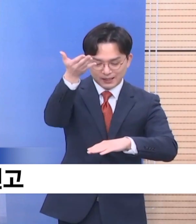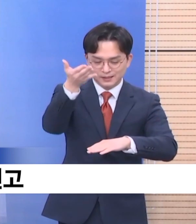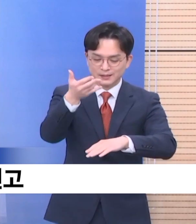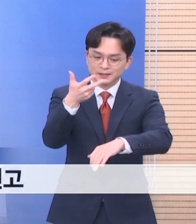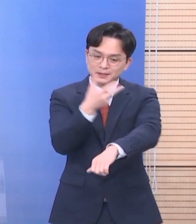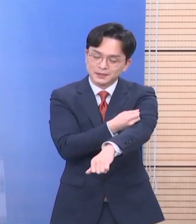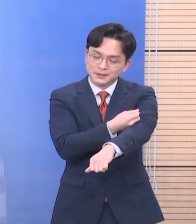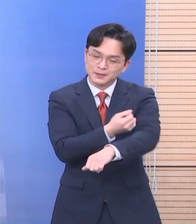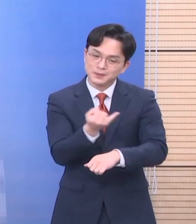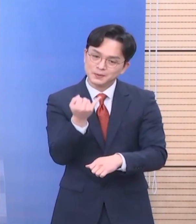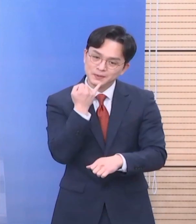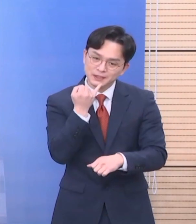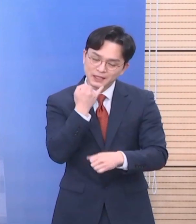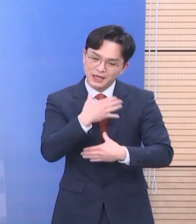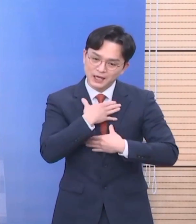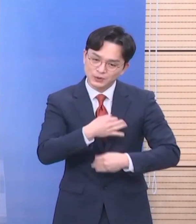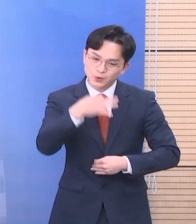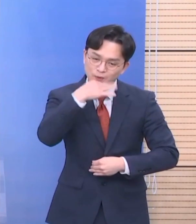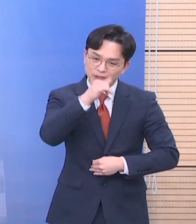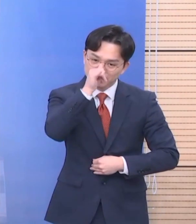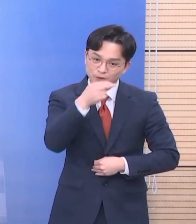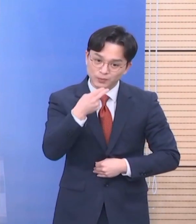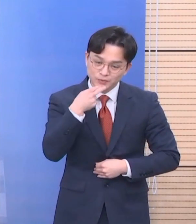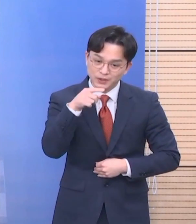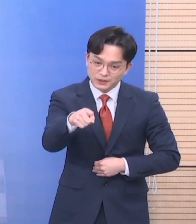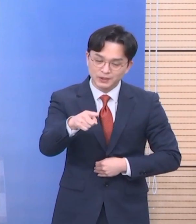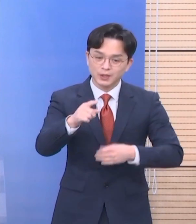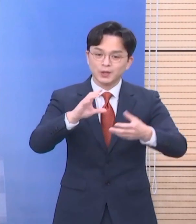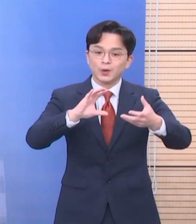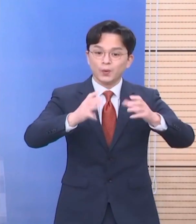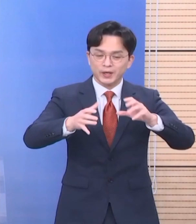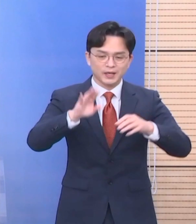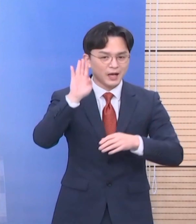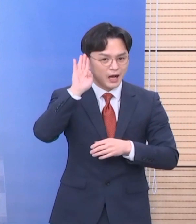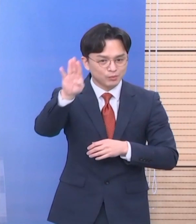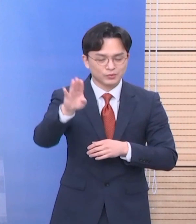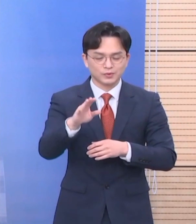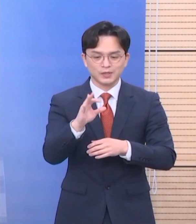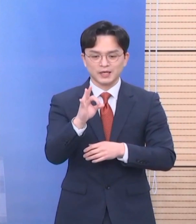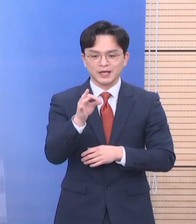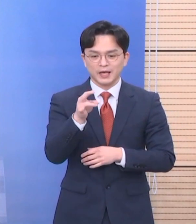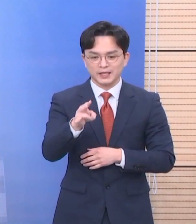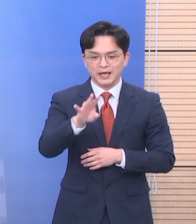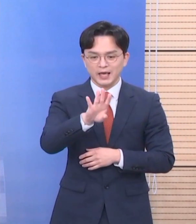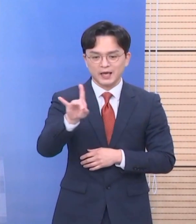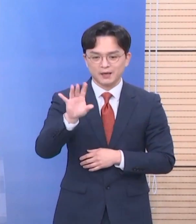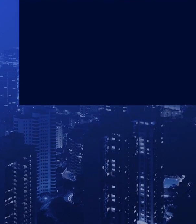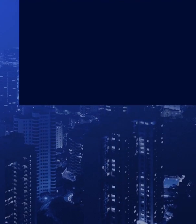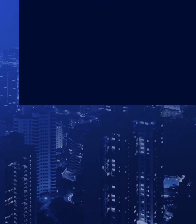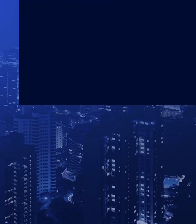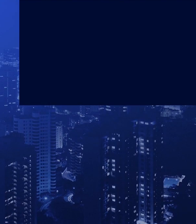예방접종전문위원회에서 추가로 논의되도록 권고한다는 것으로 의견을 정리하였습니다. 이상입니다.